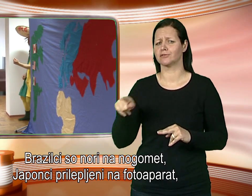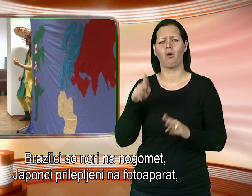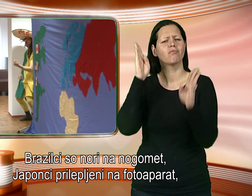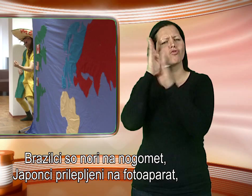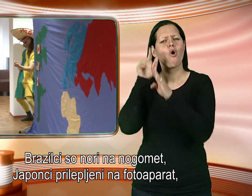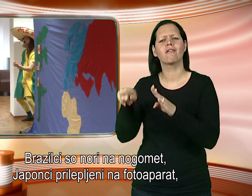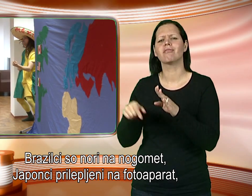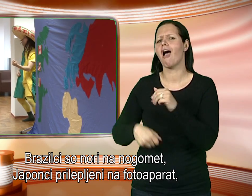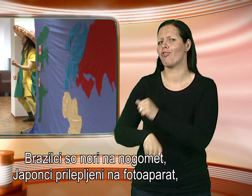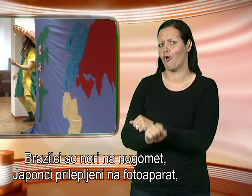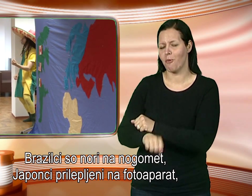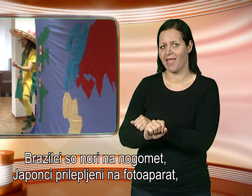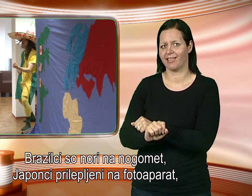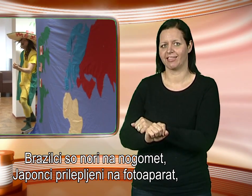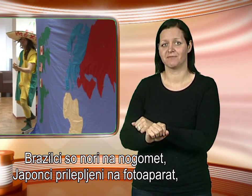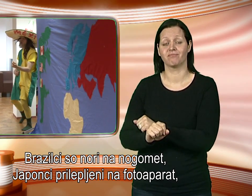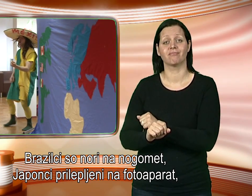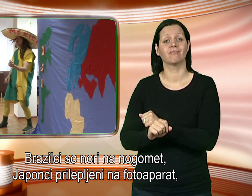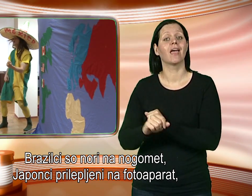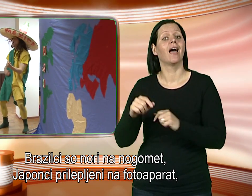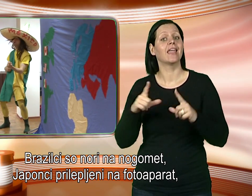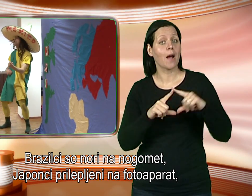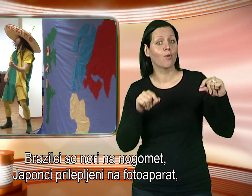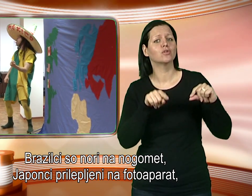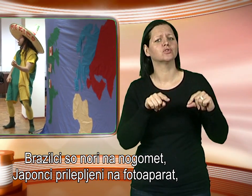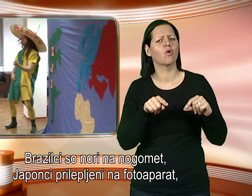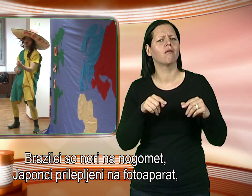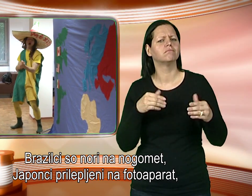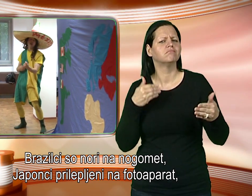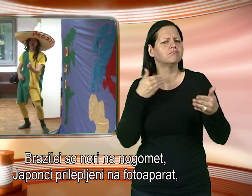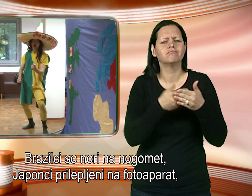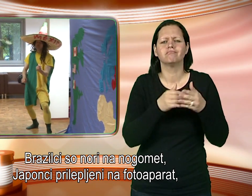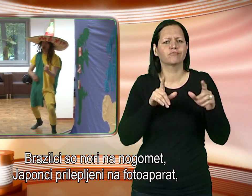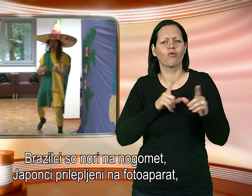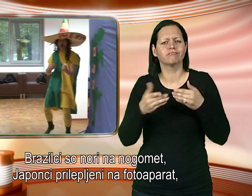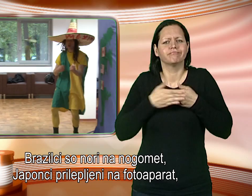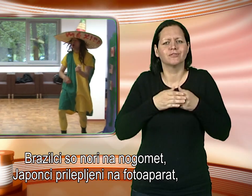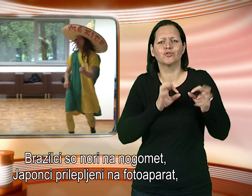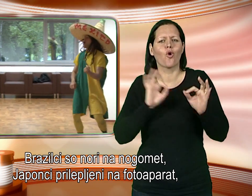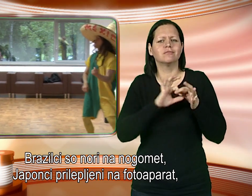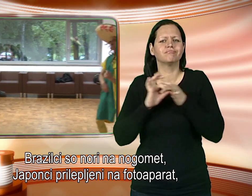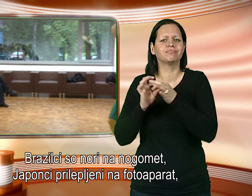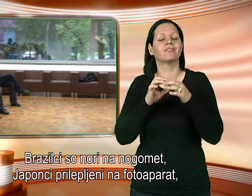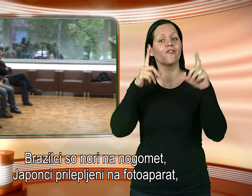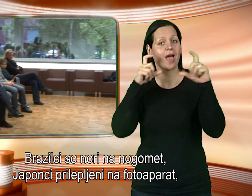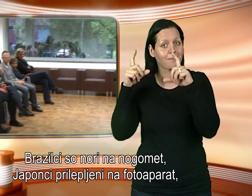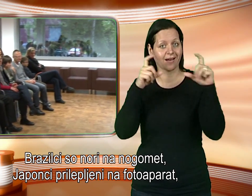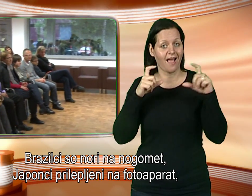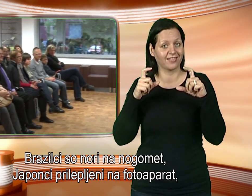Brazilci so nori na nogomet, Japonci prilepljeni na fotoaparat, Italijani goltajo